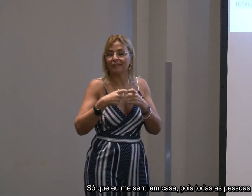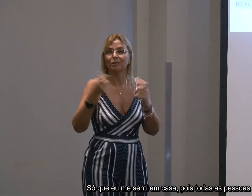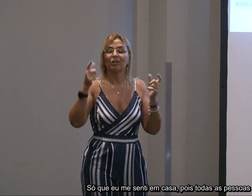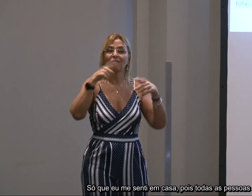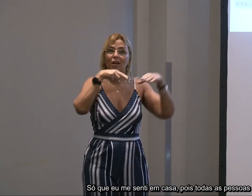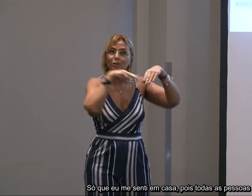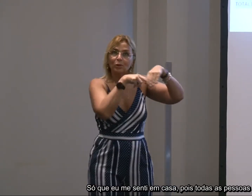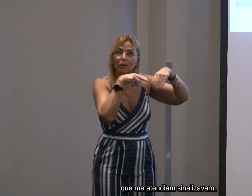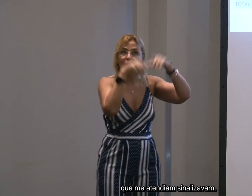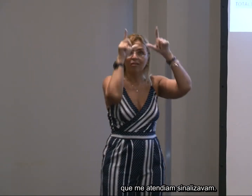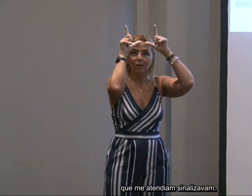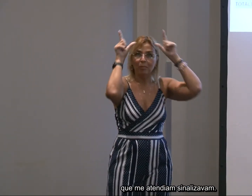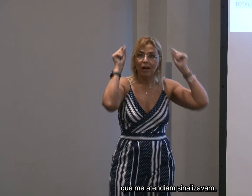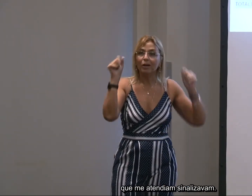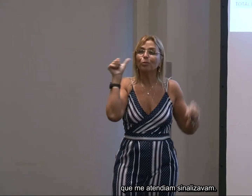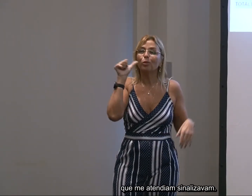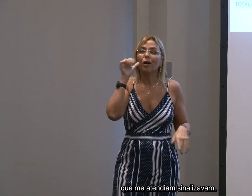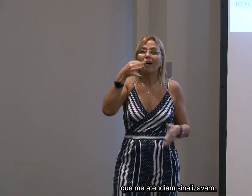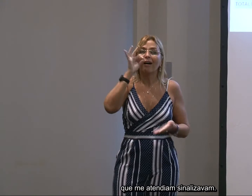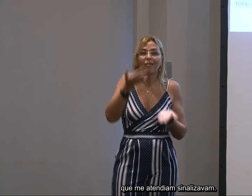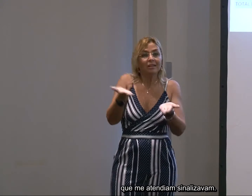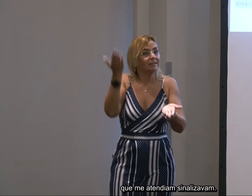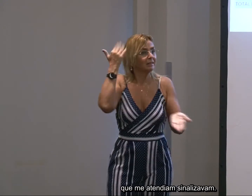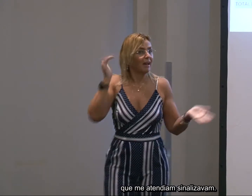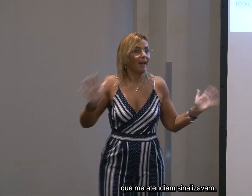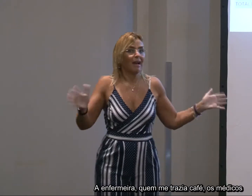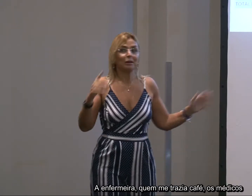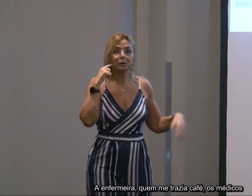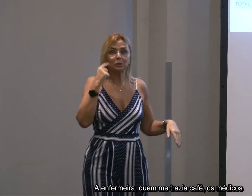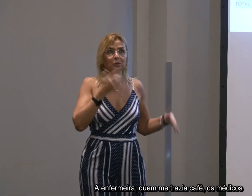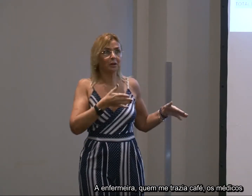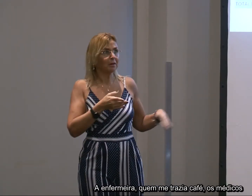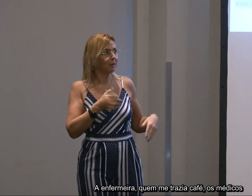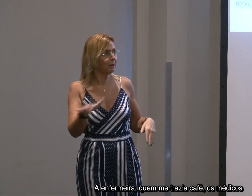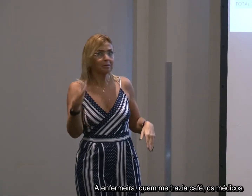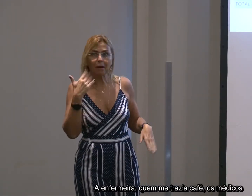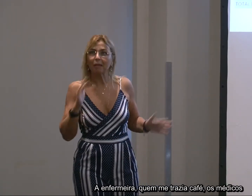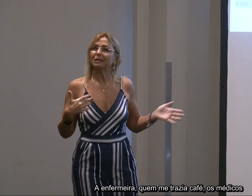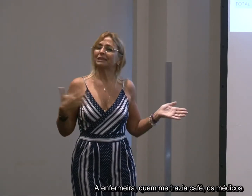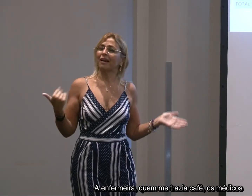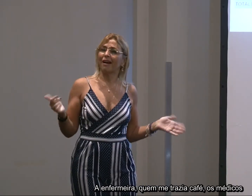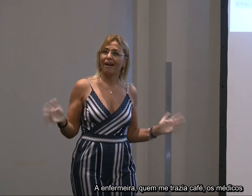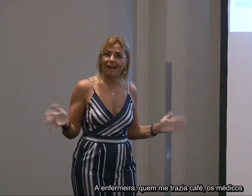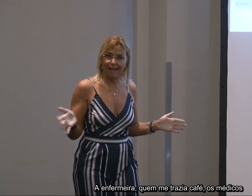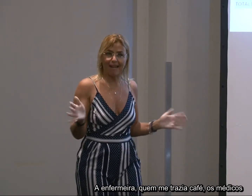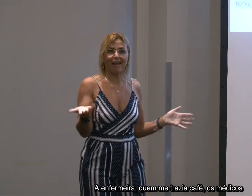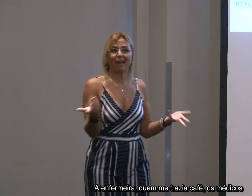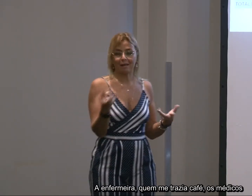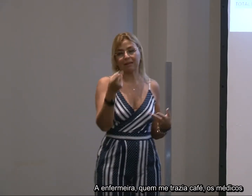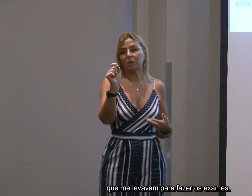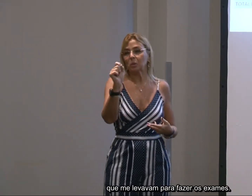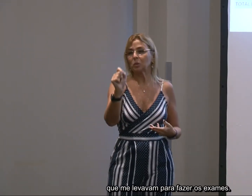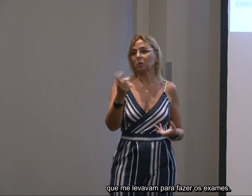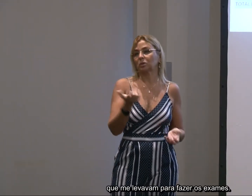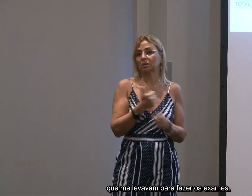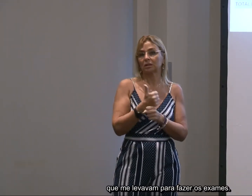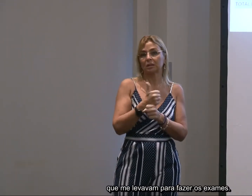todas as pessoas que me atendiam sinalizavam. A enfermeira, quem me trazia café, os médicos que me levavam para fazer